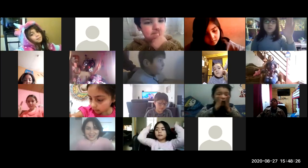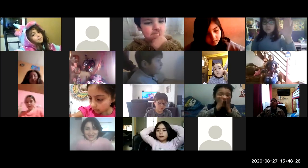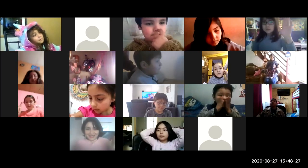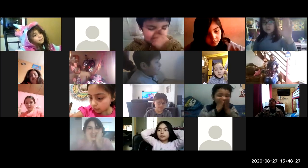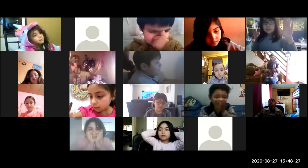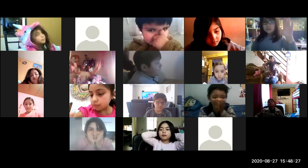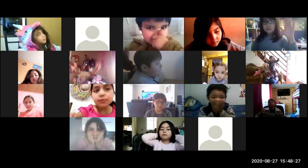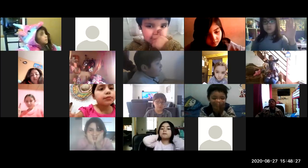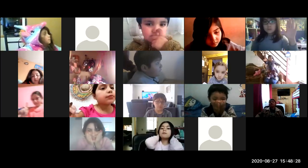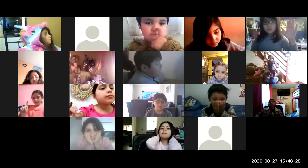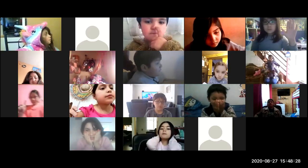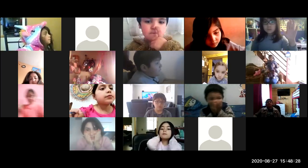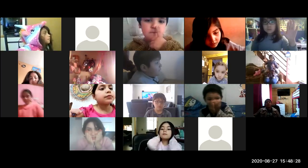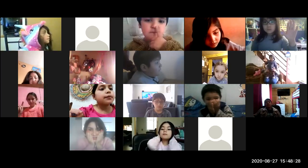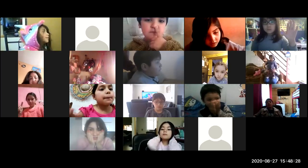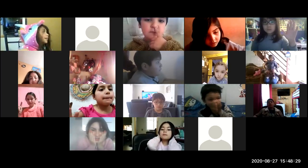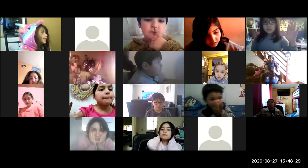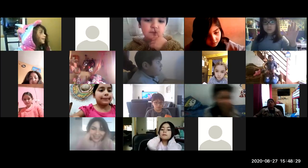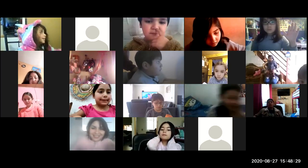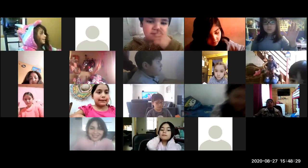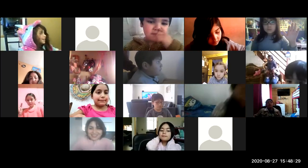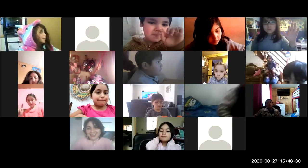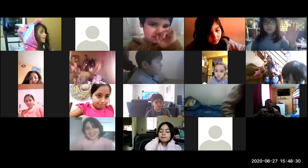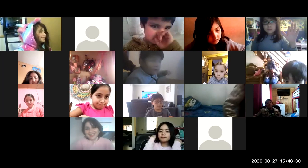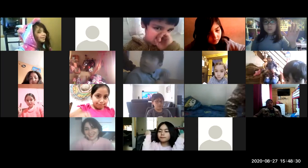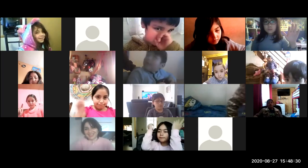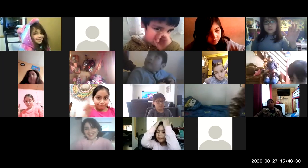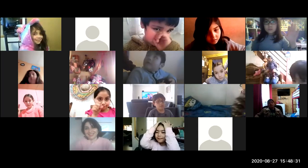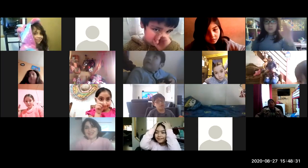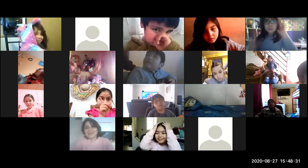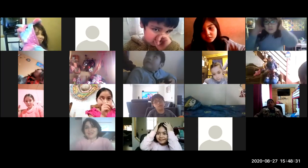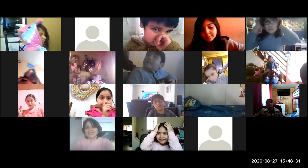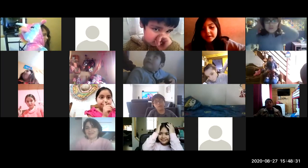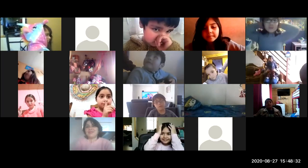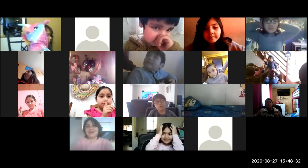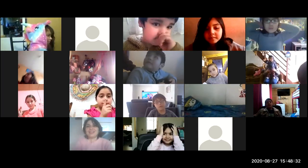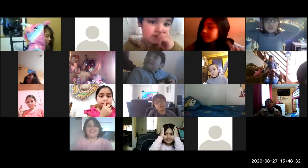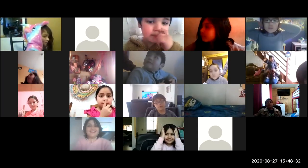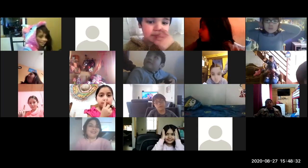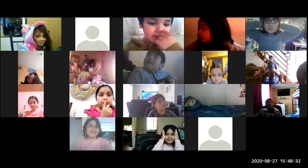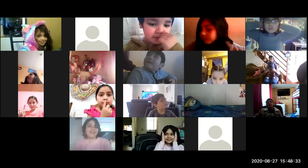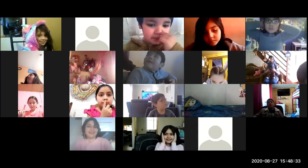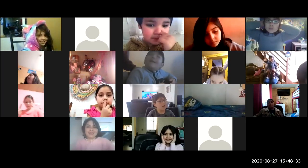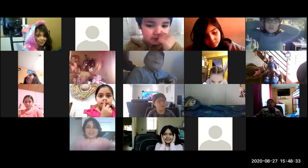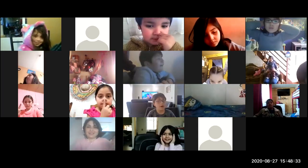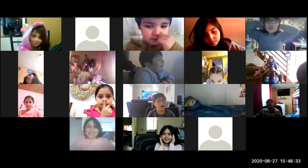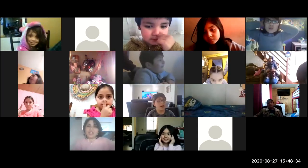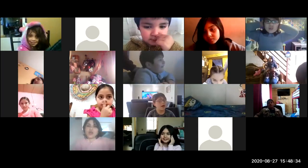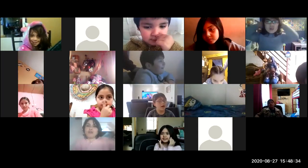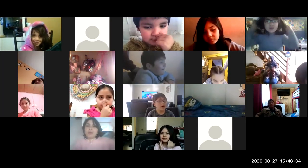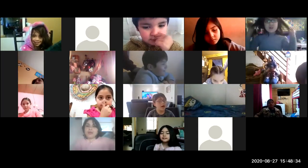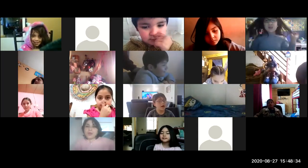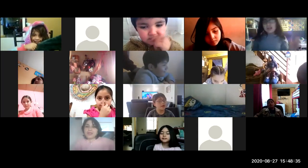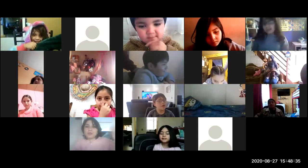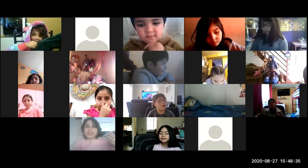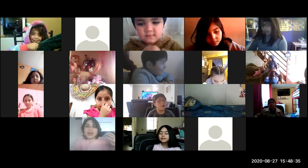Cansado de andar, no puedo andar, mi corazón no toca. Ya, chicos, nos